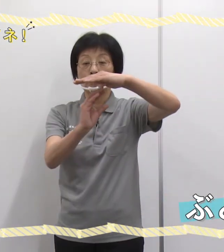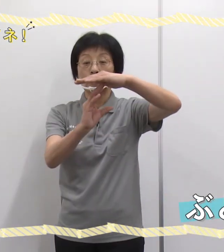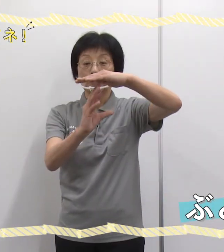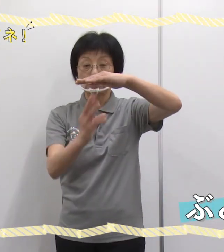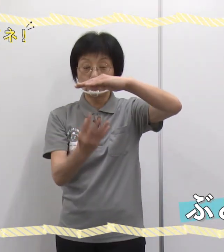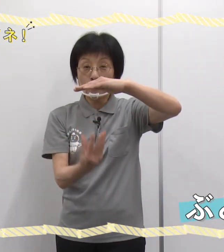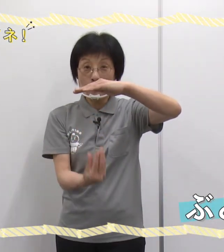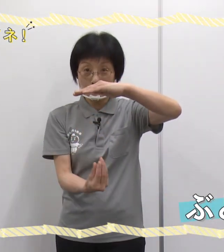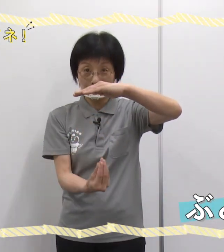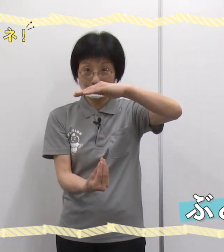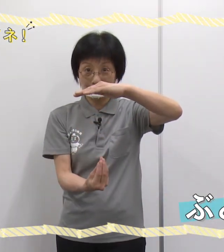ぶどう、